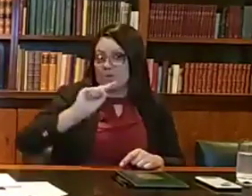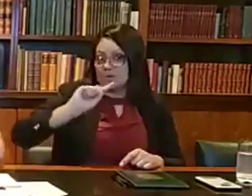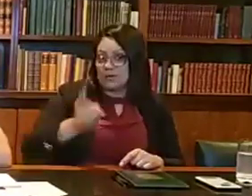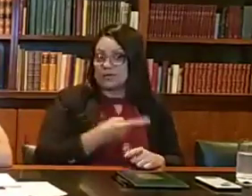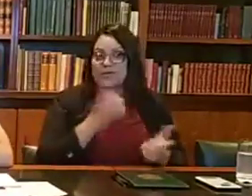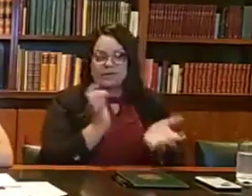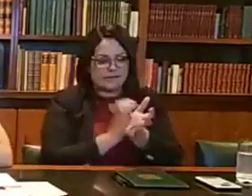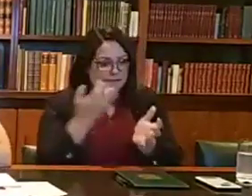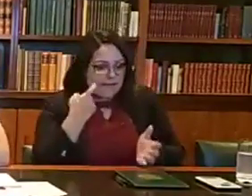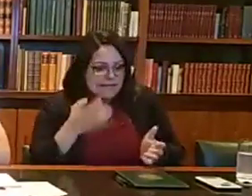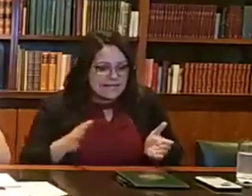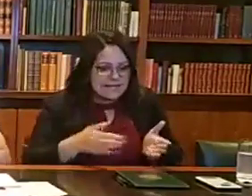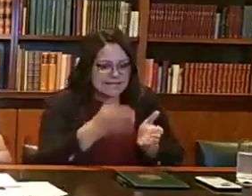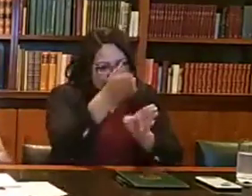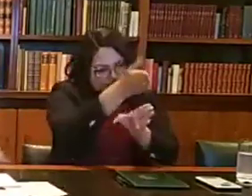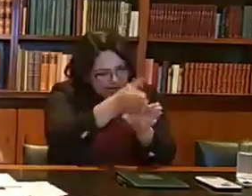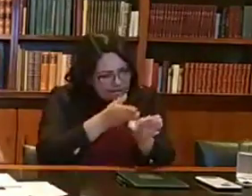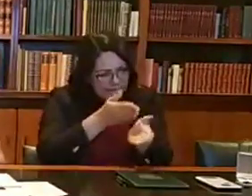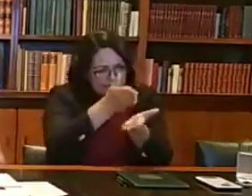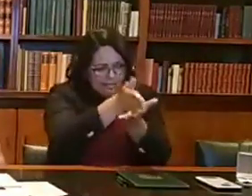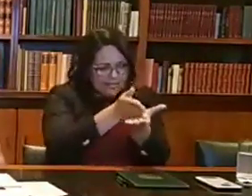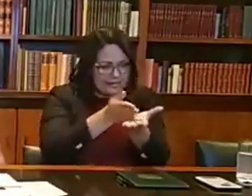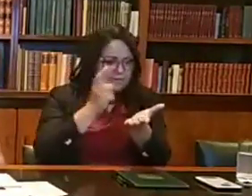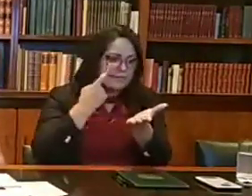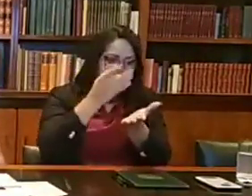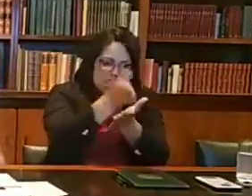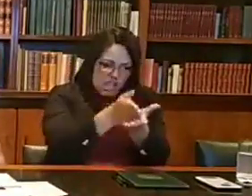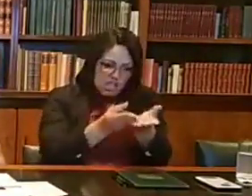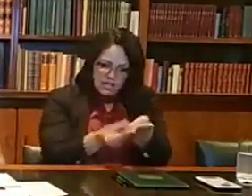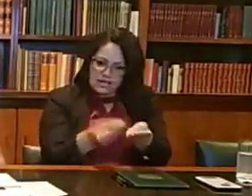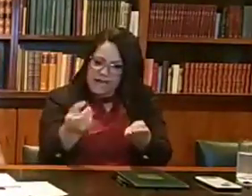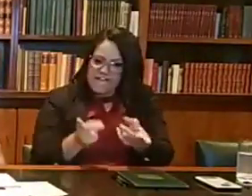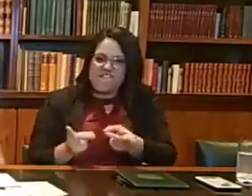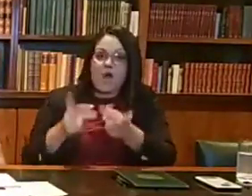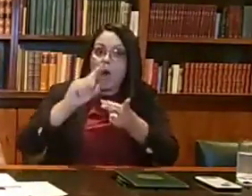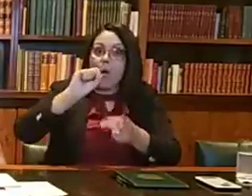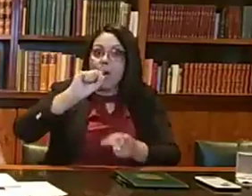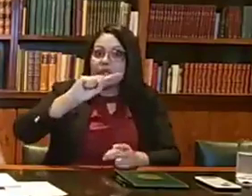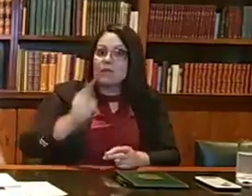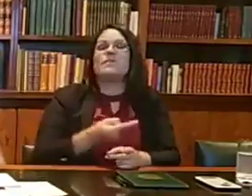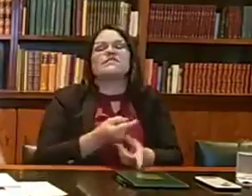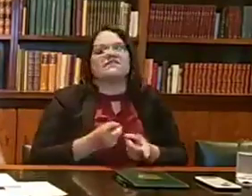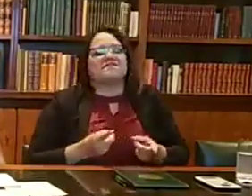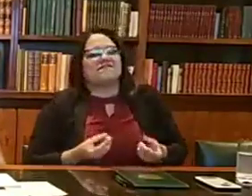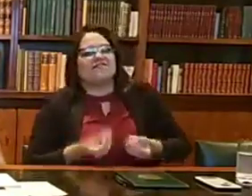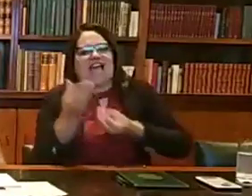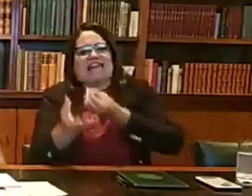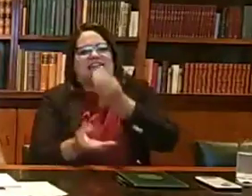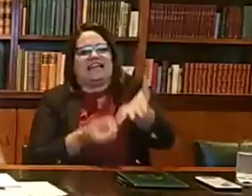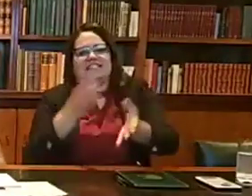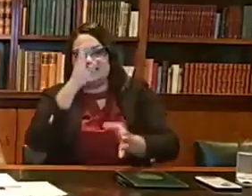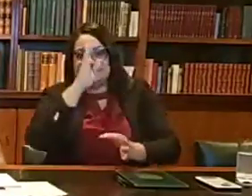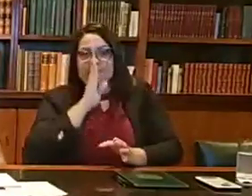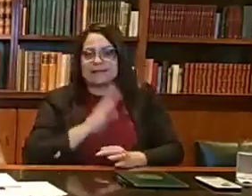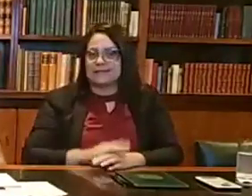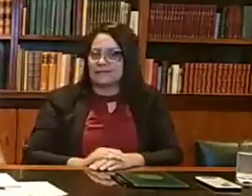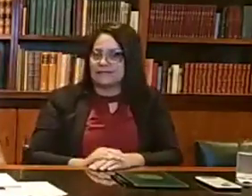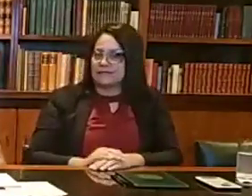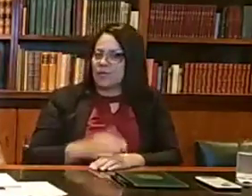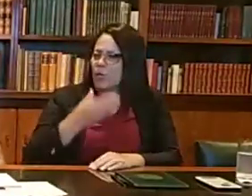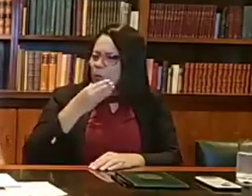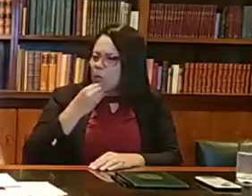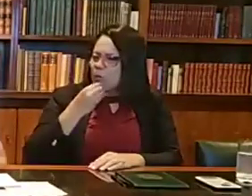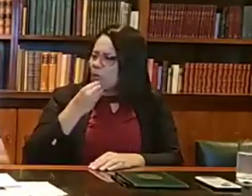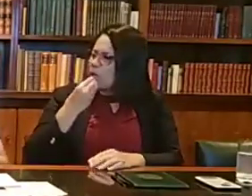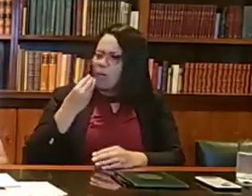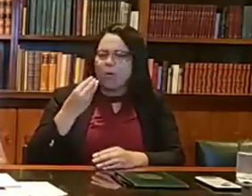pessoal vai comer uma vez e vai se apaixonar. O tambaqui é muito bom, né? O pessoal, como é que é o pacu? Também tem